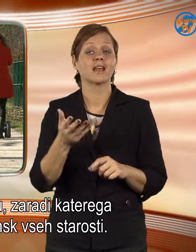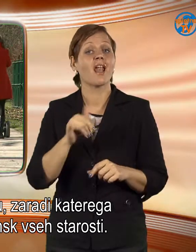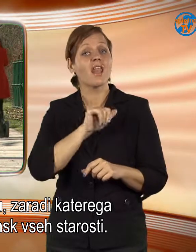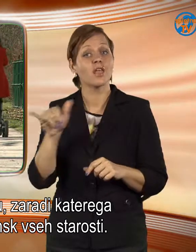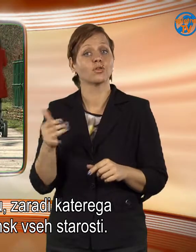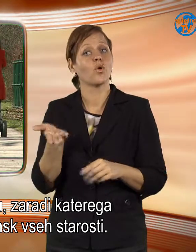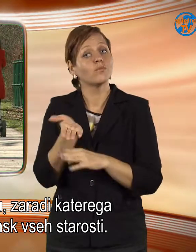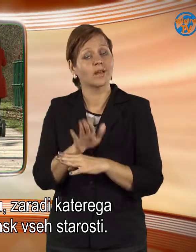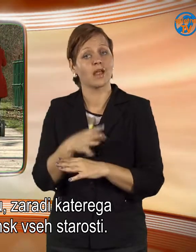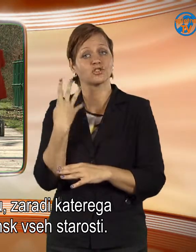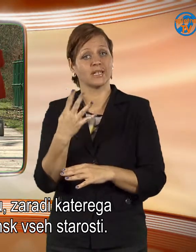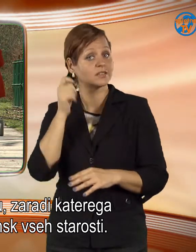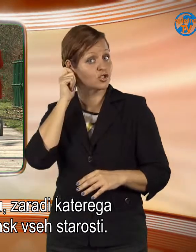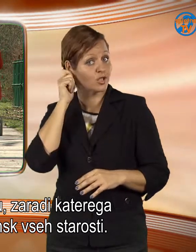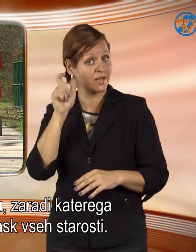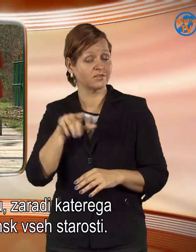40 žensk vseh starosti.